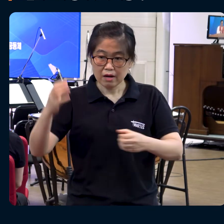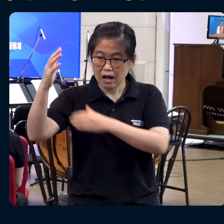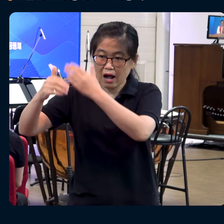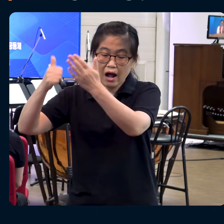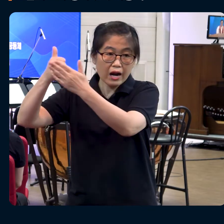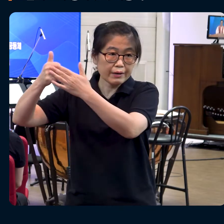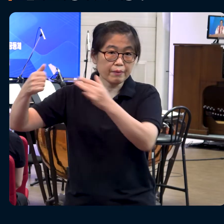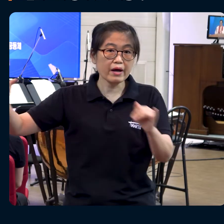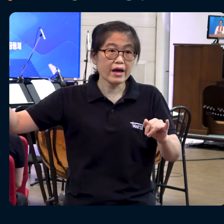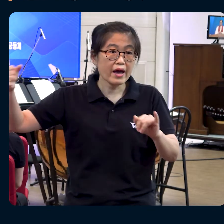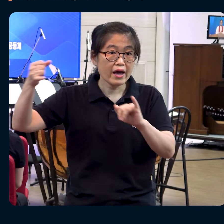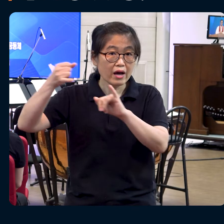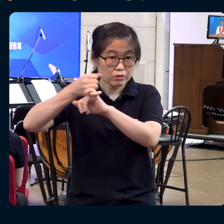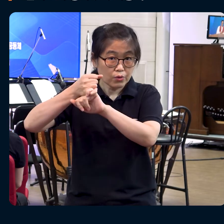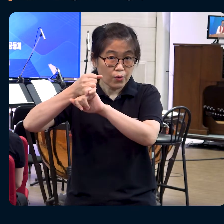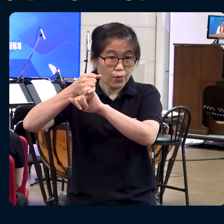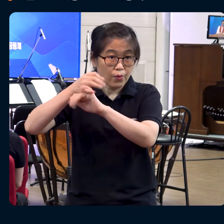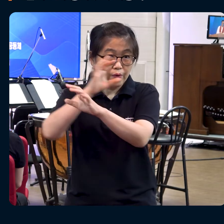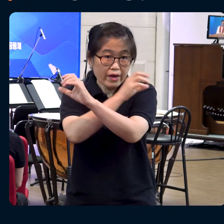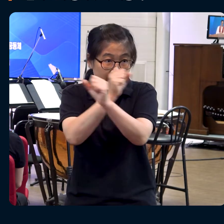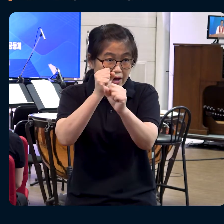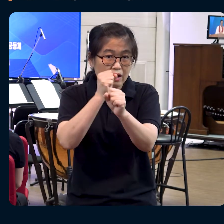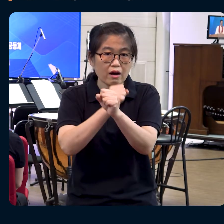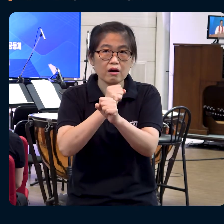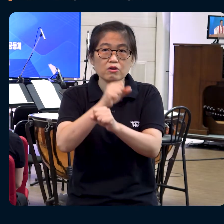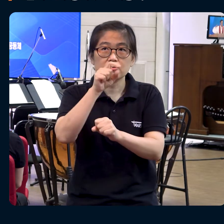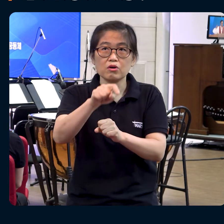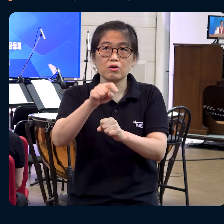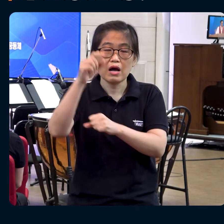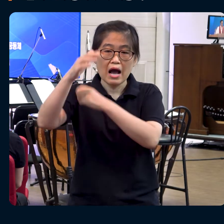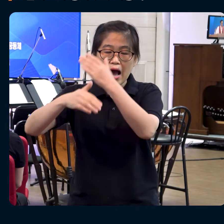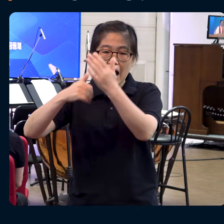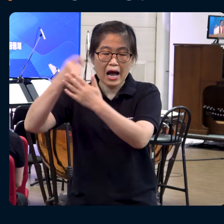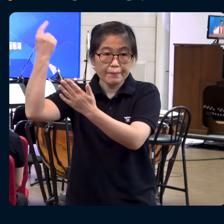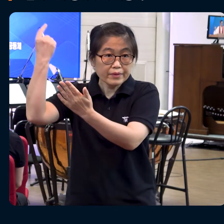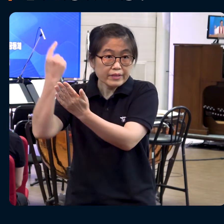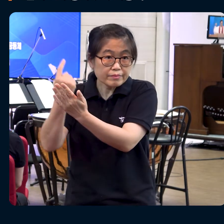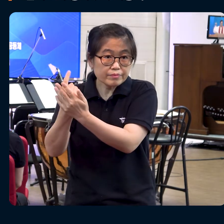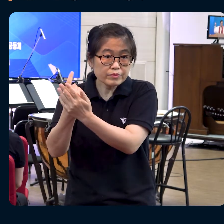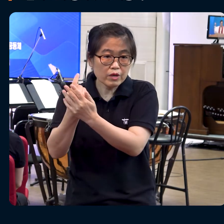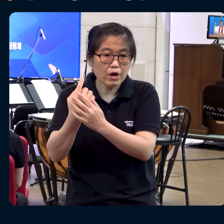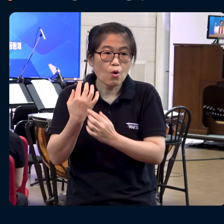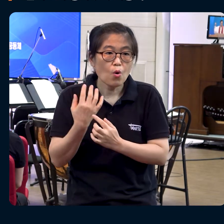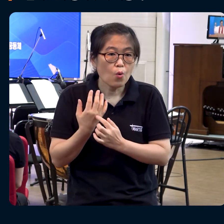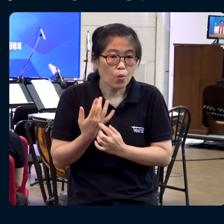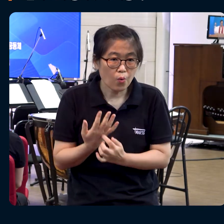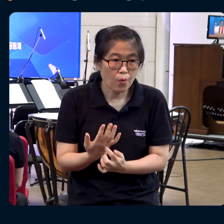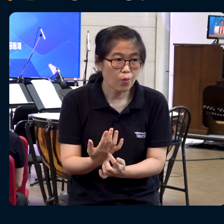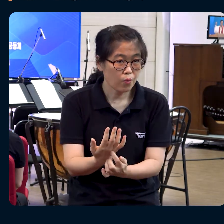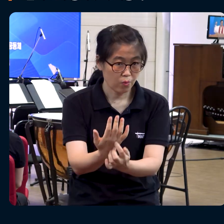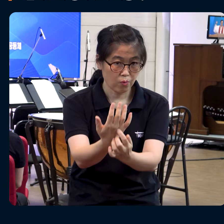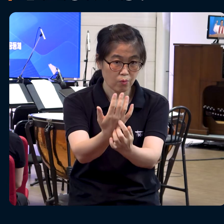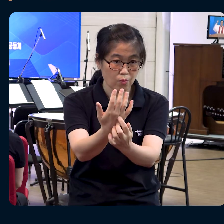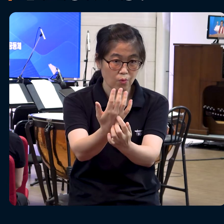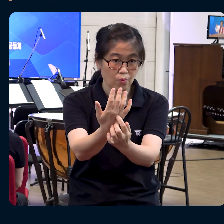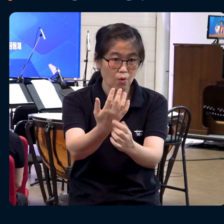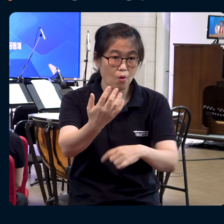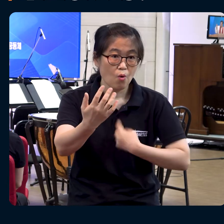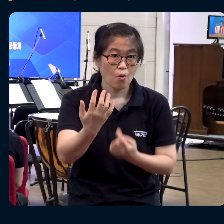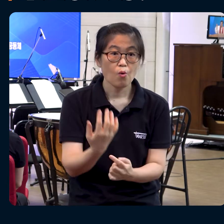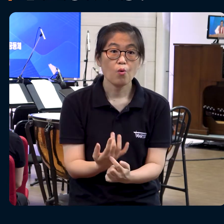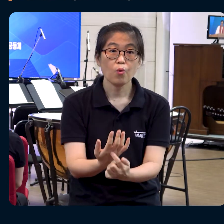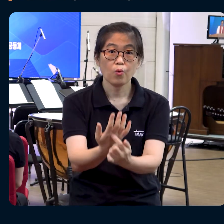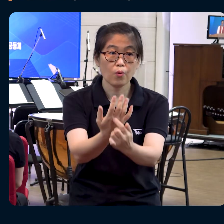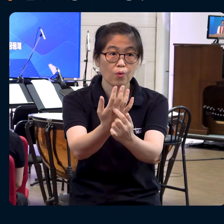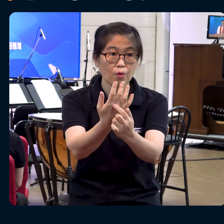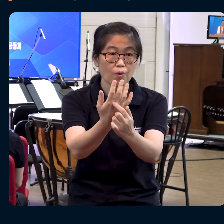아브라함과 하나님께서 계약을 맺는 이야기를 통해서 하나님의 임재를 상징하는 횃불이 홀로 그